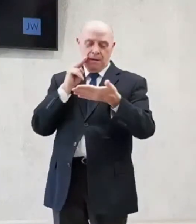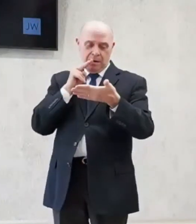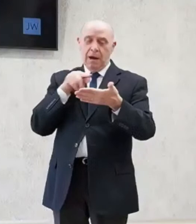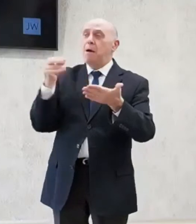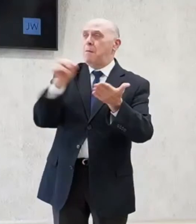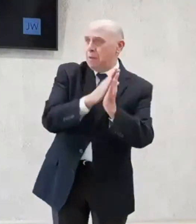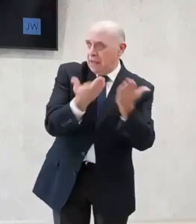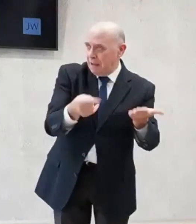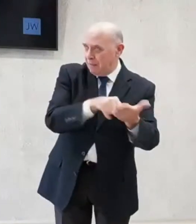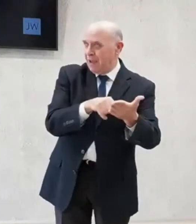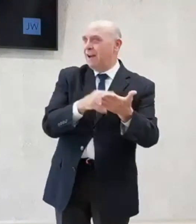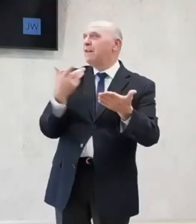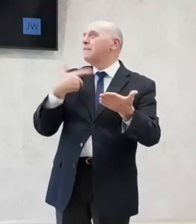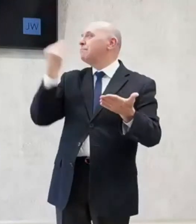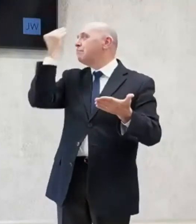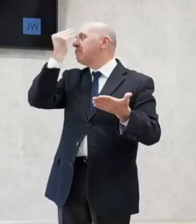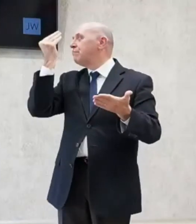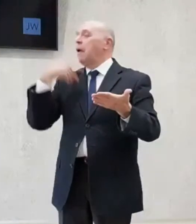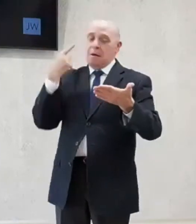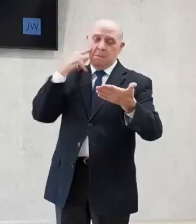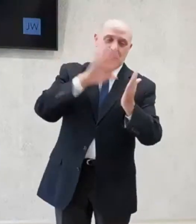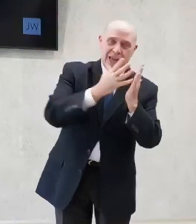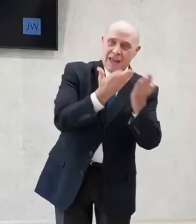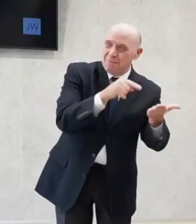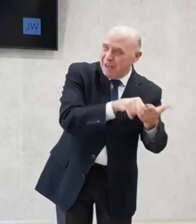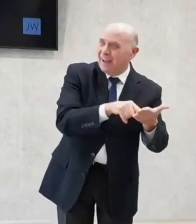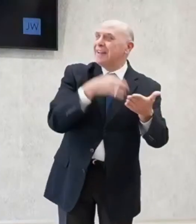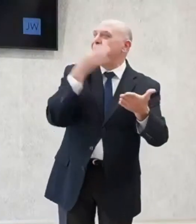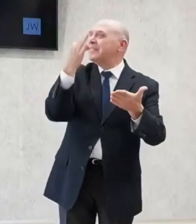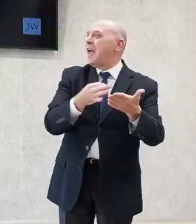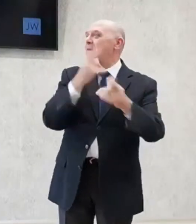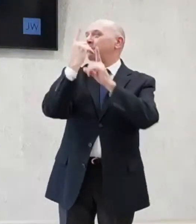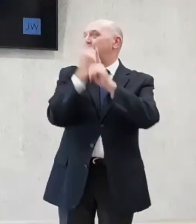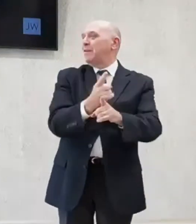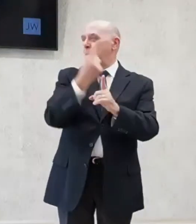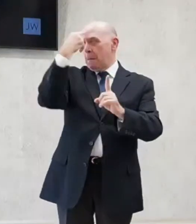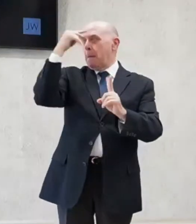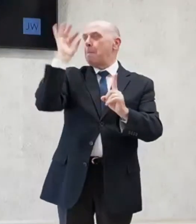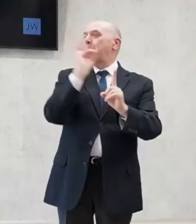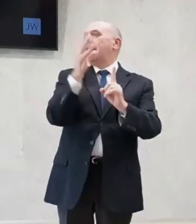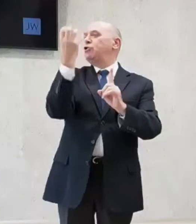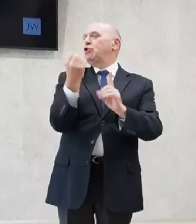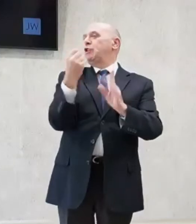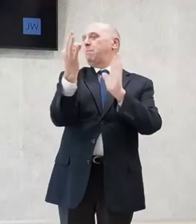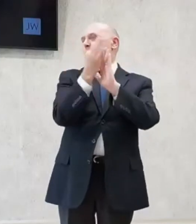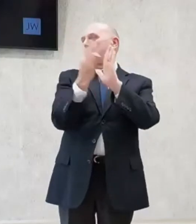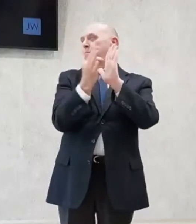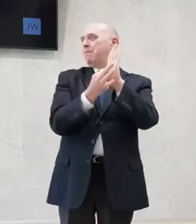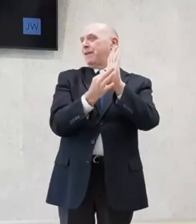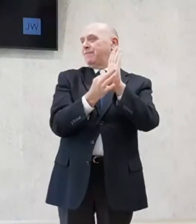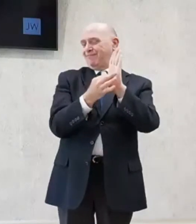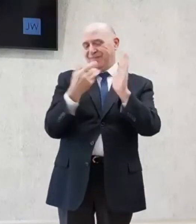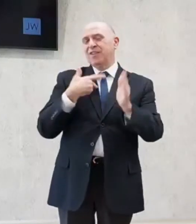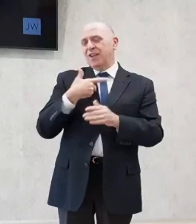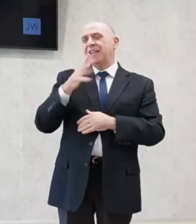ogni scelta che faceva era accompagnata dai sani principi dei giusti principi Allora leggiamo un altro versetto il Salmo 147 3 nel